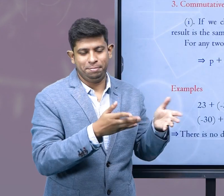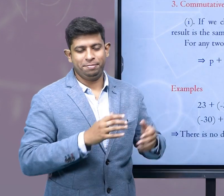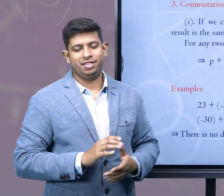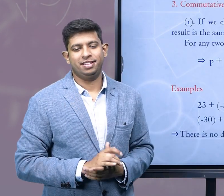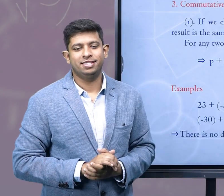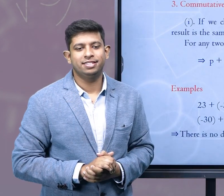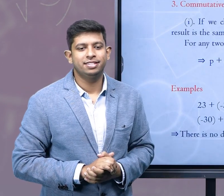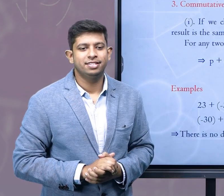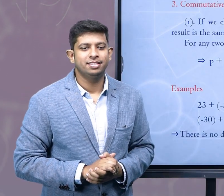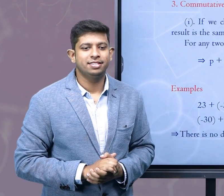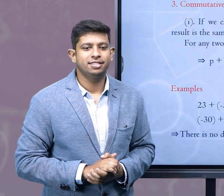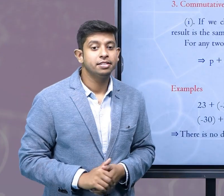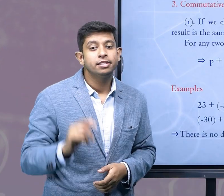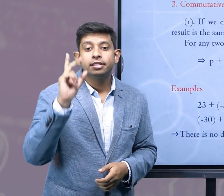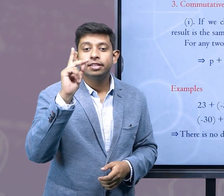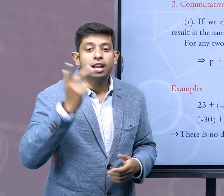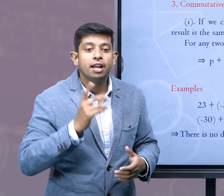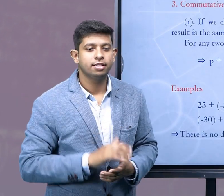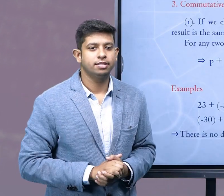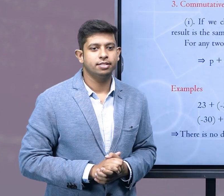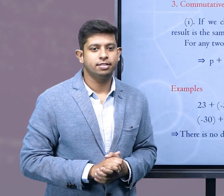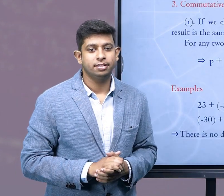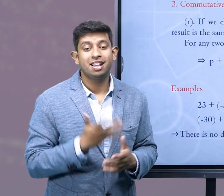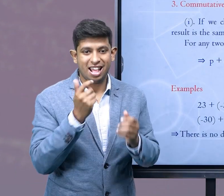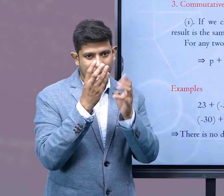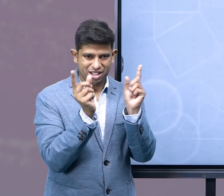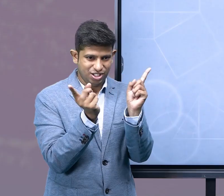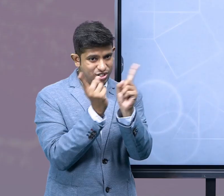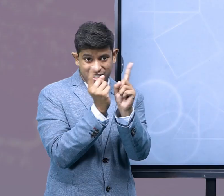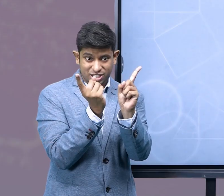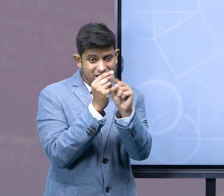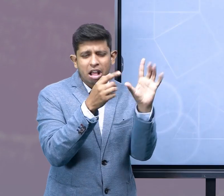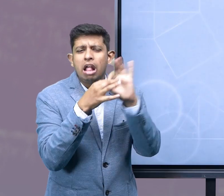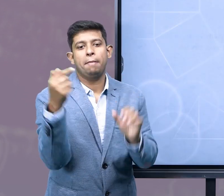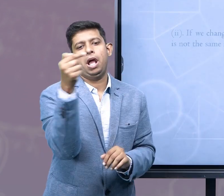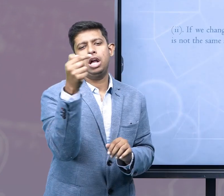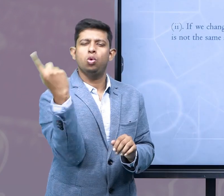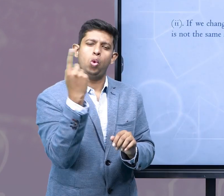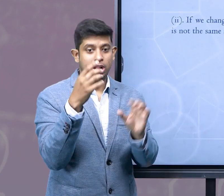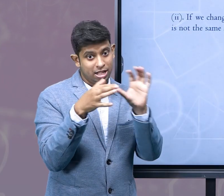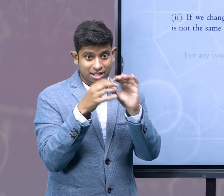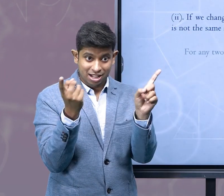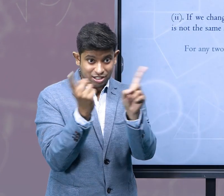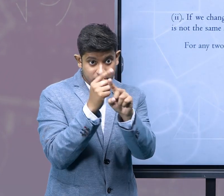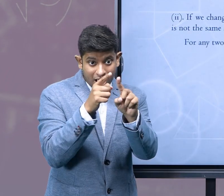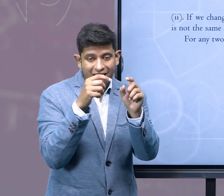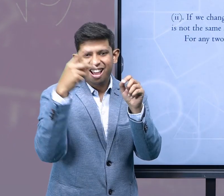बाद उत्तर में कोई अंतर नहीं आता है। यदि हम घटाते समय पूर्णांकों का क्रम बदलते हैं तो